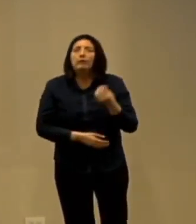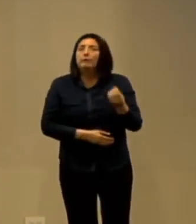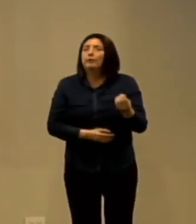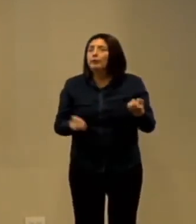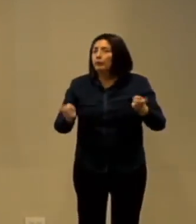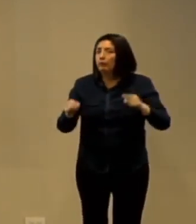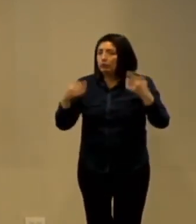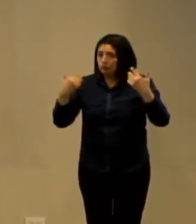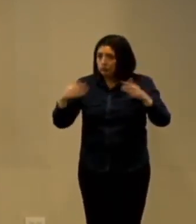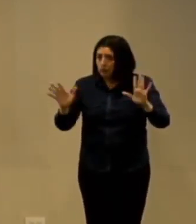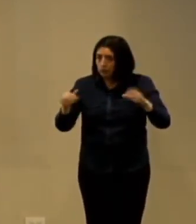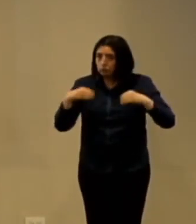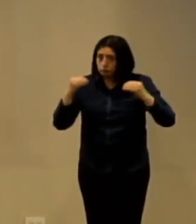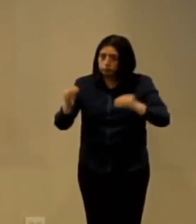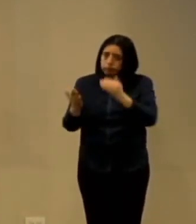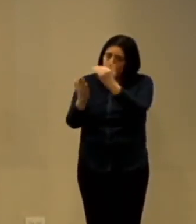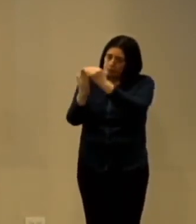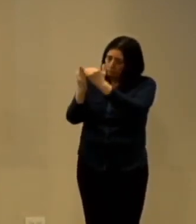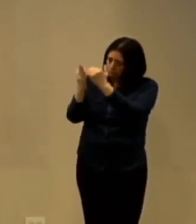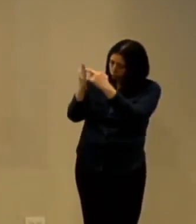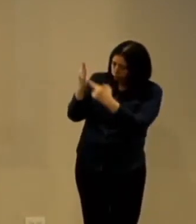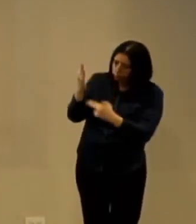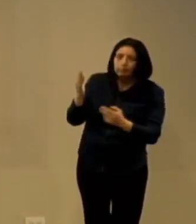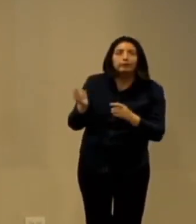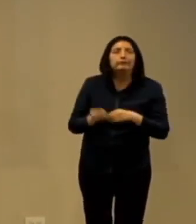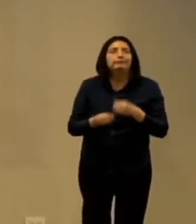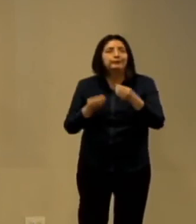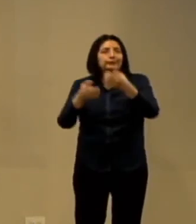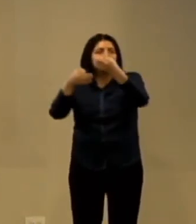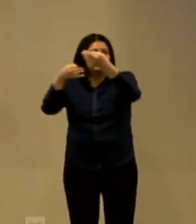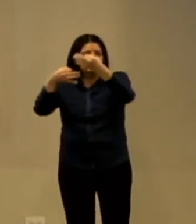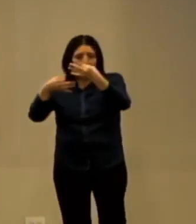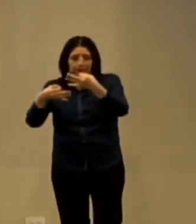que tú estableces el procedimiento, te permite establecer los costos.